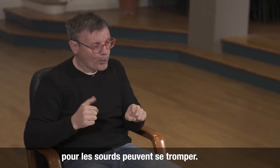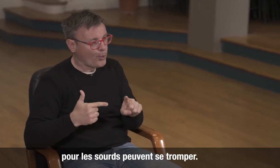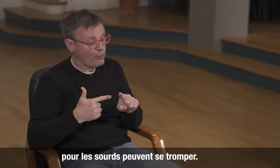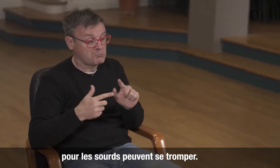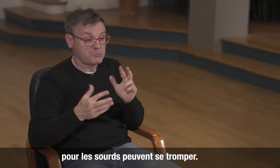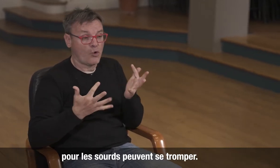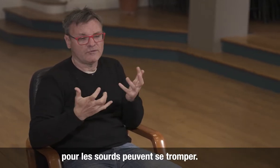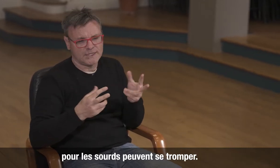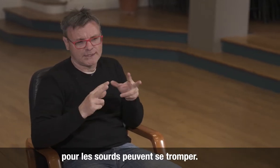sourds peuvent se tromper.